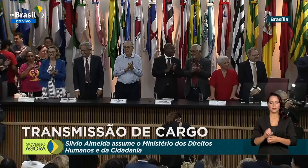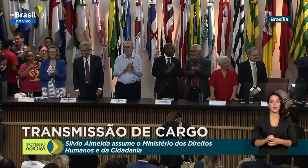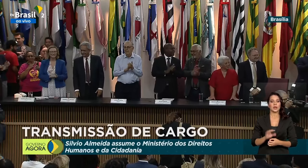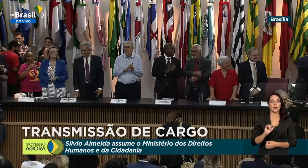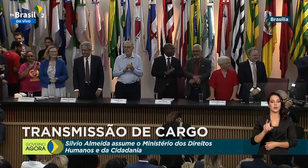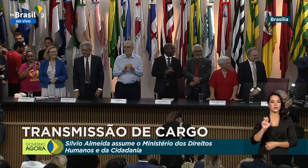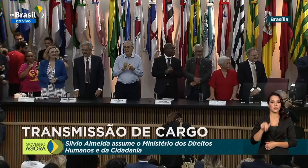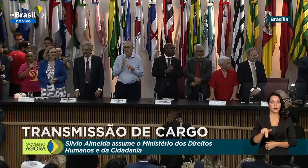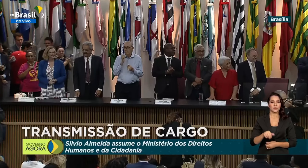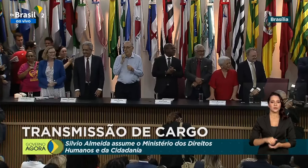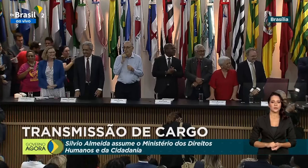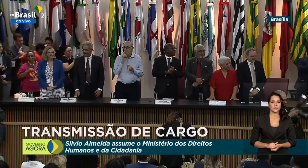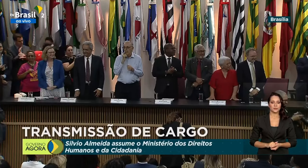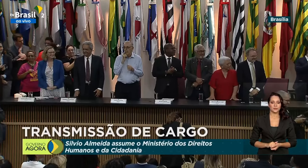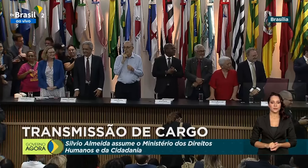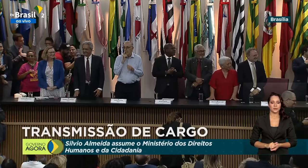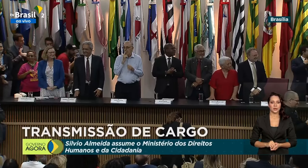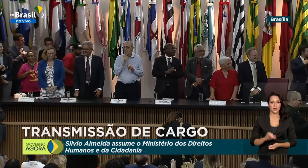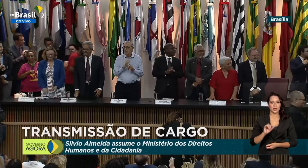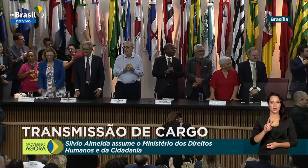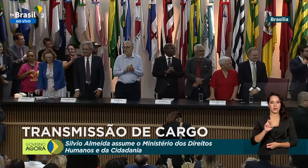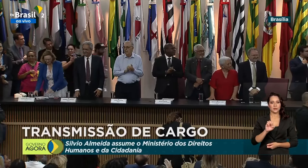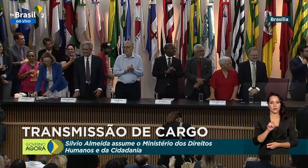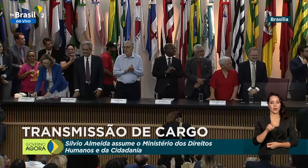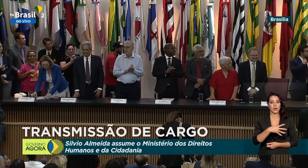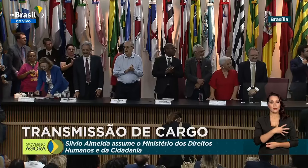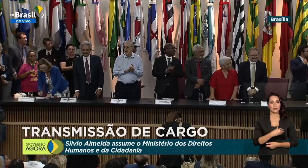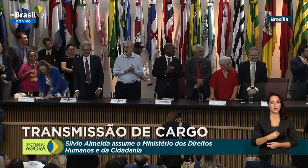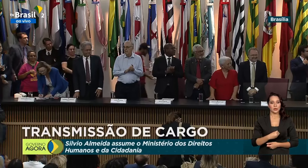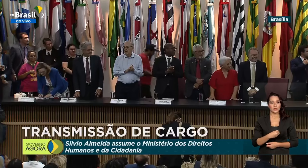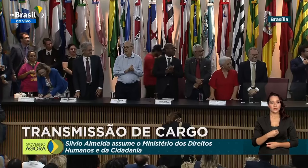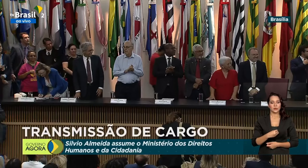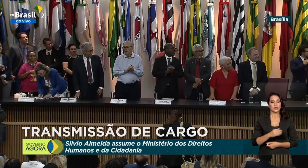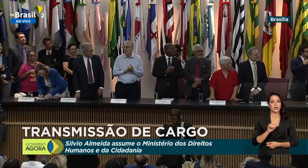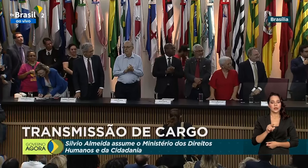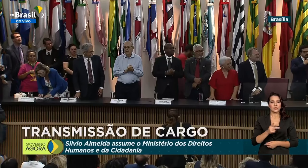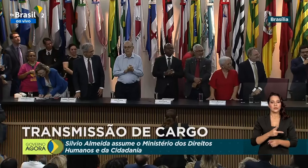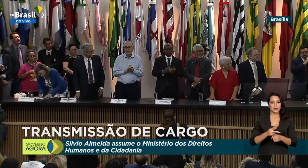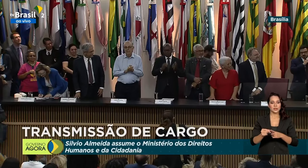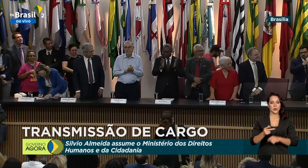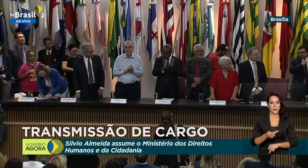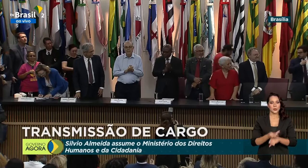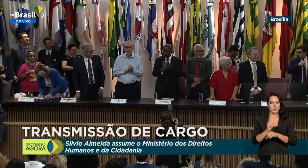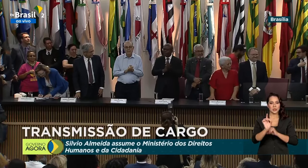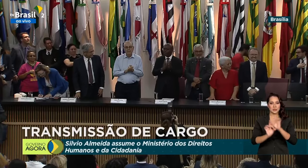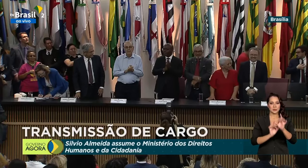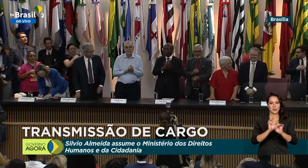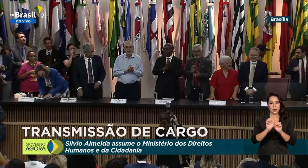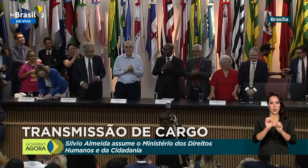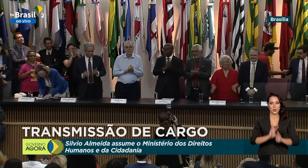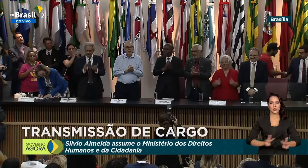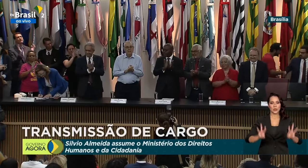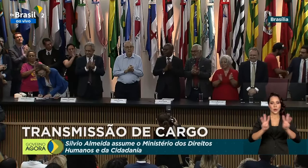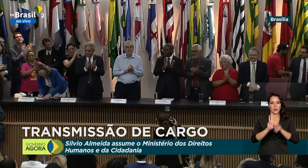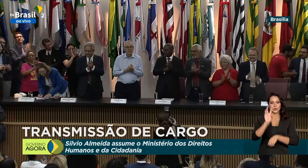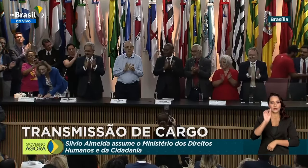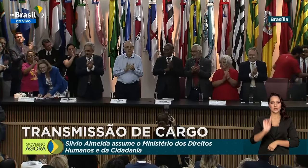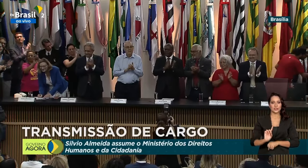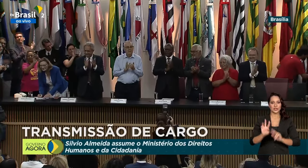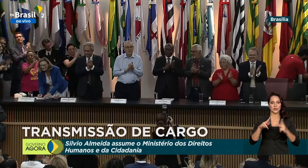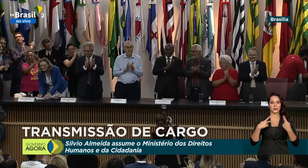do Ivan de Souza ele é filho do Ênio que foi ganhador do prêmio especial da ONU de direitos